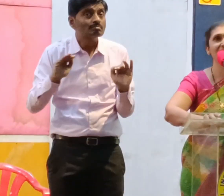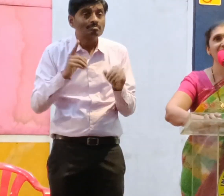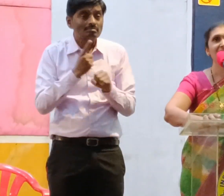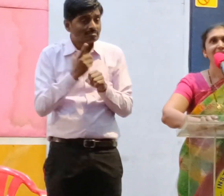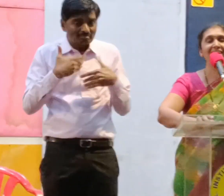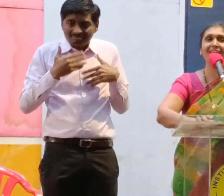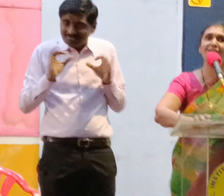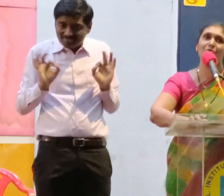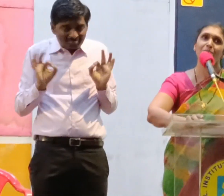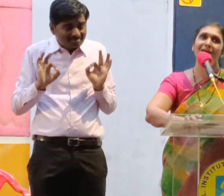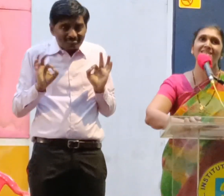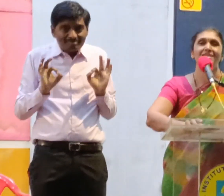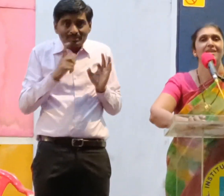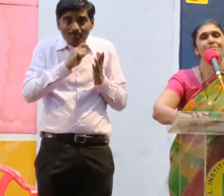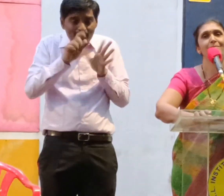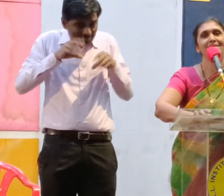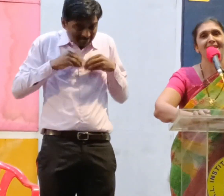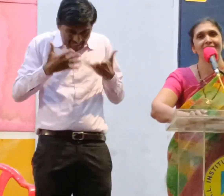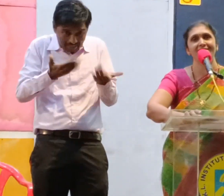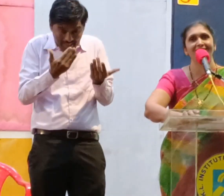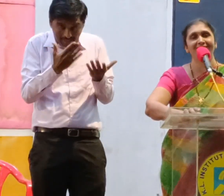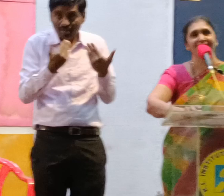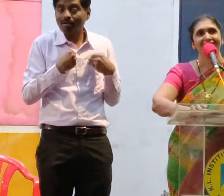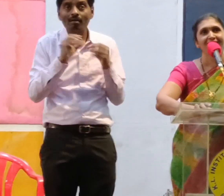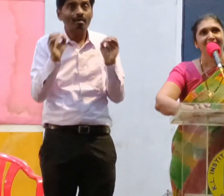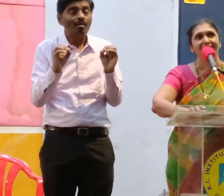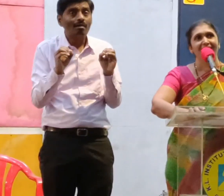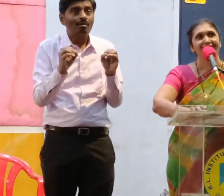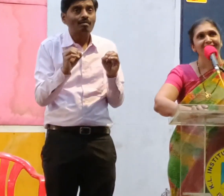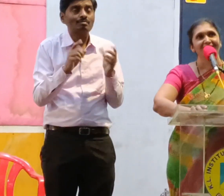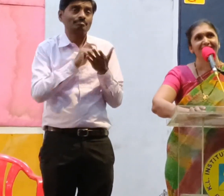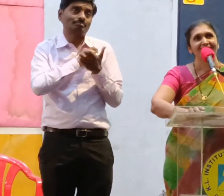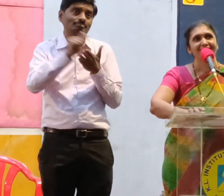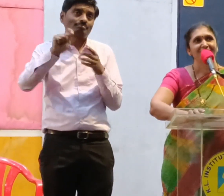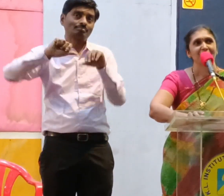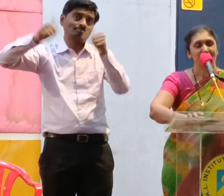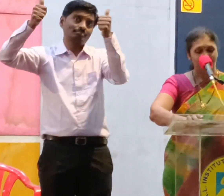શિક્ષકોની નથી એટલે એ નોટ પાછી શૈલેષભાઈ પાસે આવી ગઈ